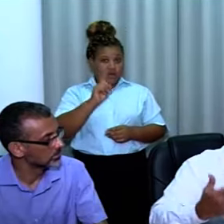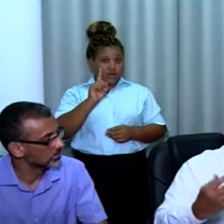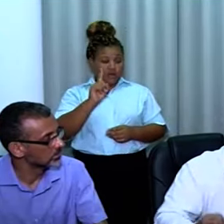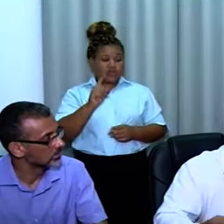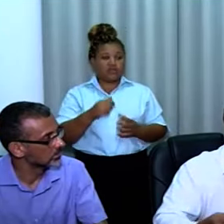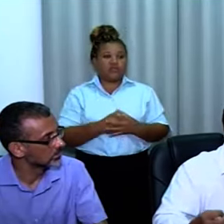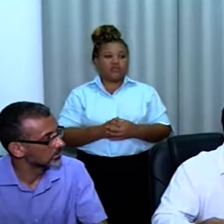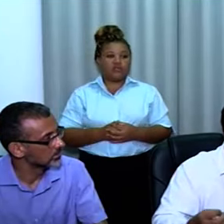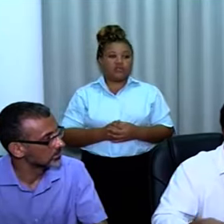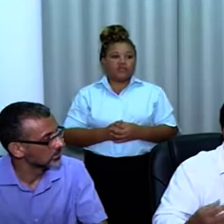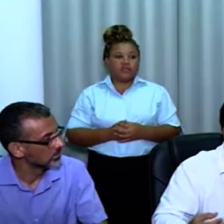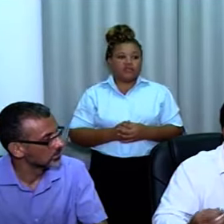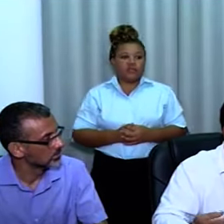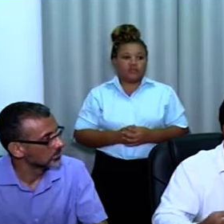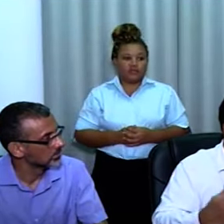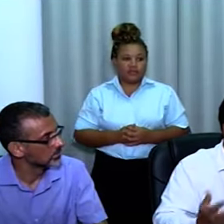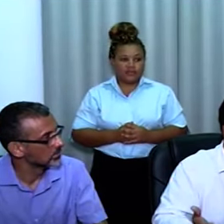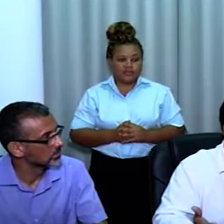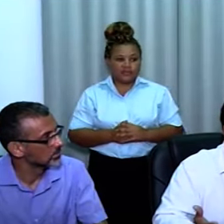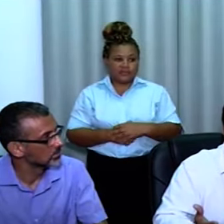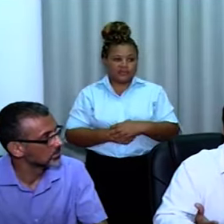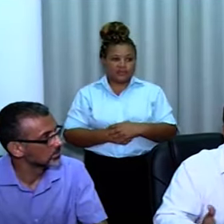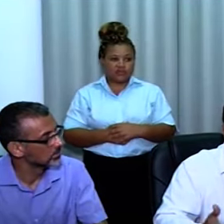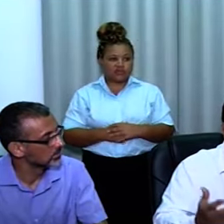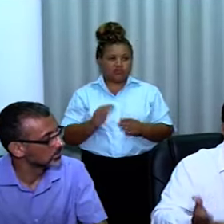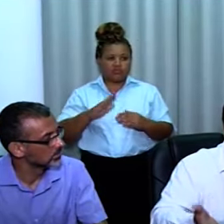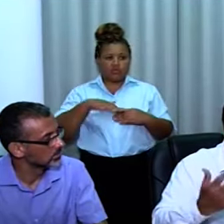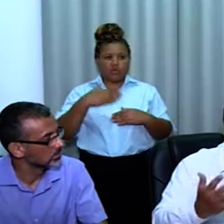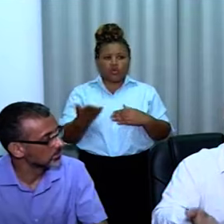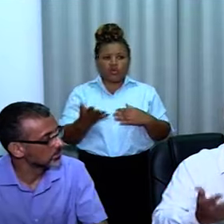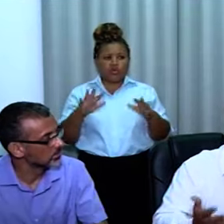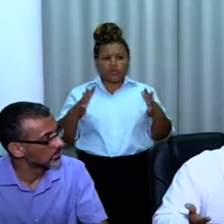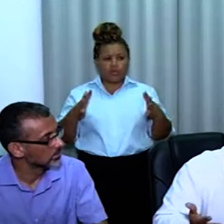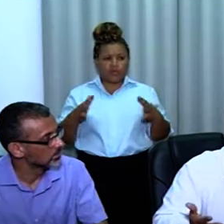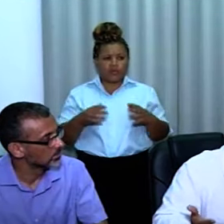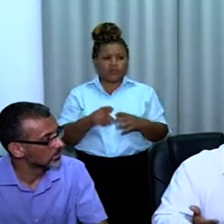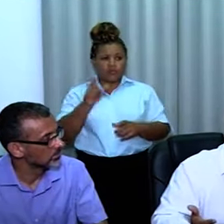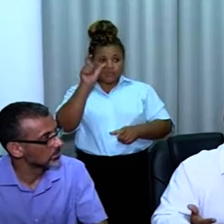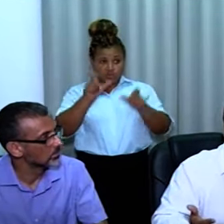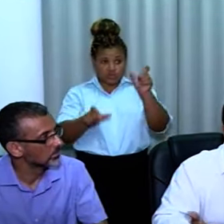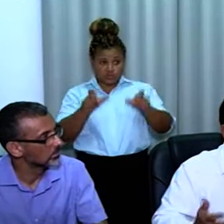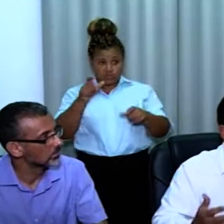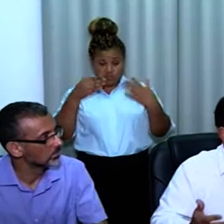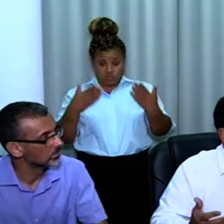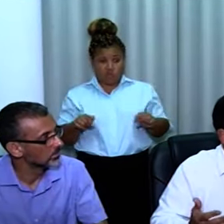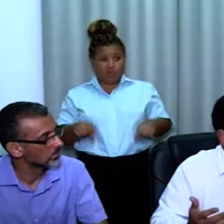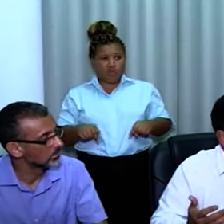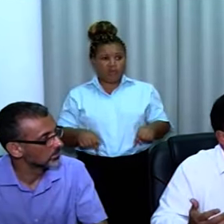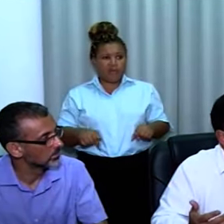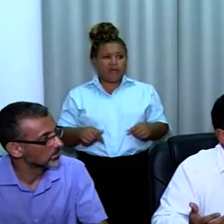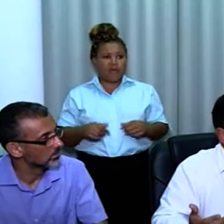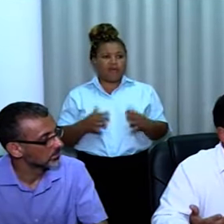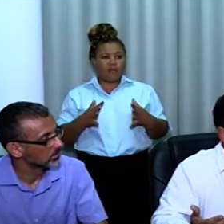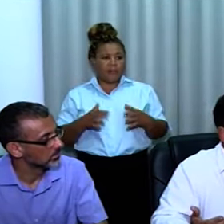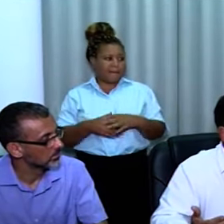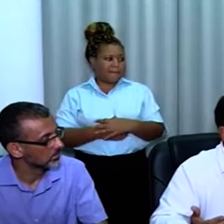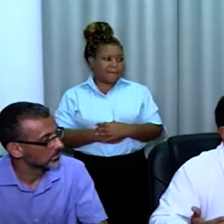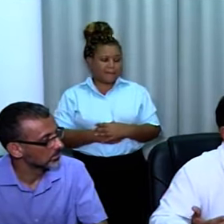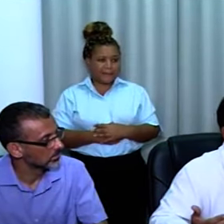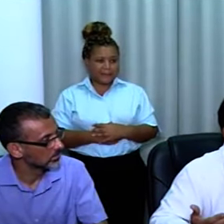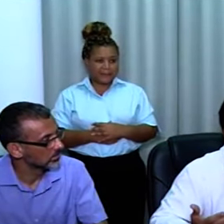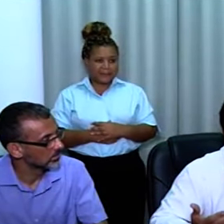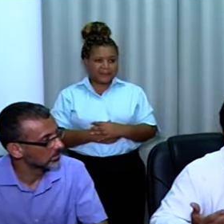party, si nous sommes capables d'éviter, ou les autres façons pour griter, une bonne façon innovative, Simon peut s'y quitter. Hein? Après, il est important pour Simon ne